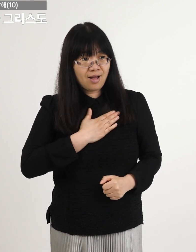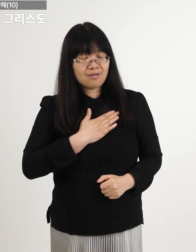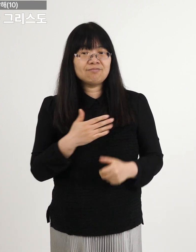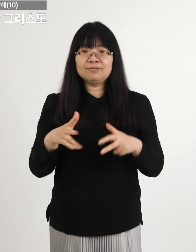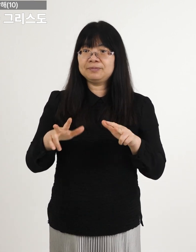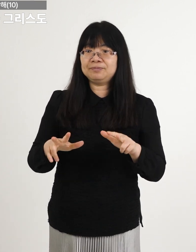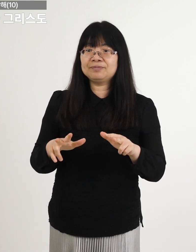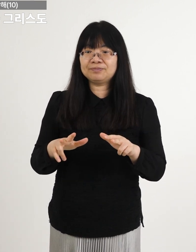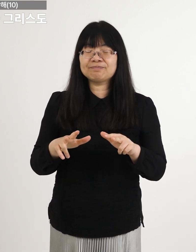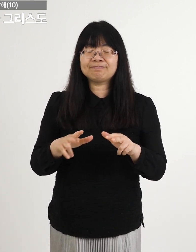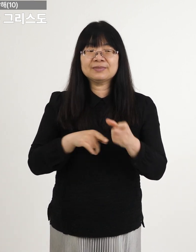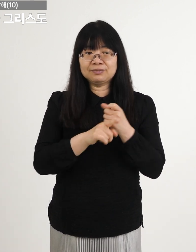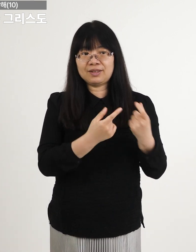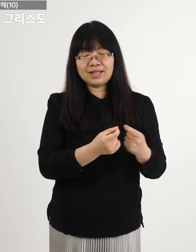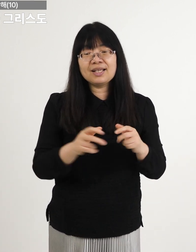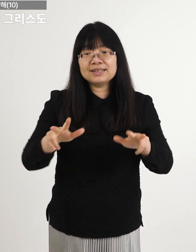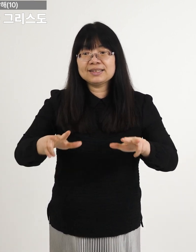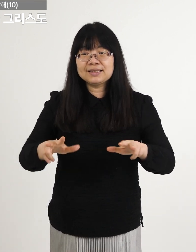지금